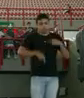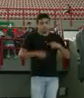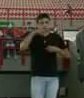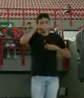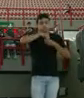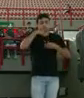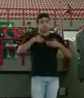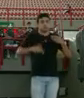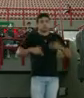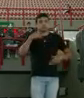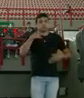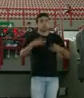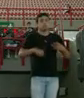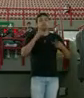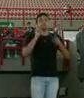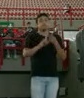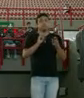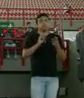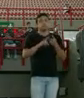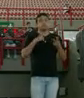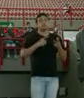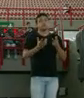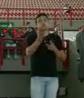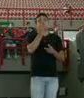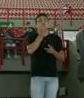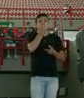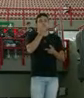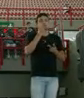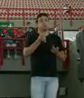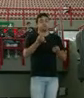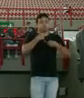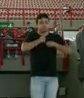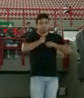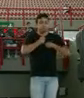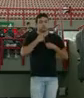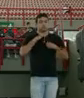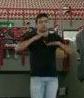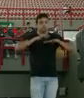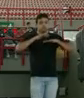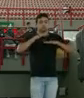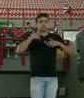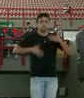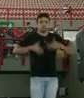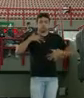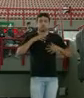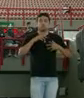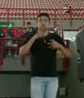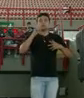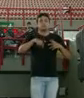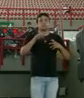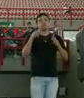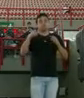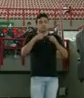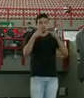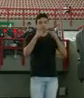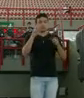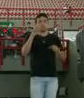usa, qualquer substância que você toma, que aumenta a tua taxa metabólica, é um hormônio o